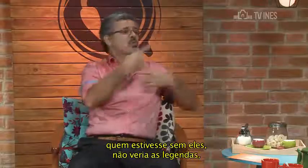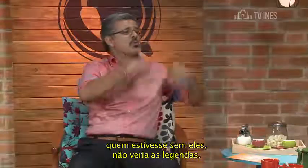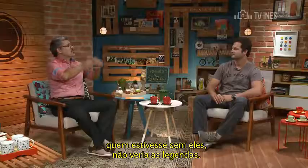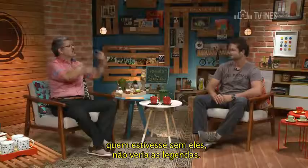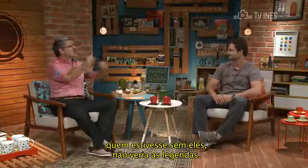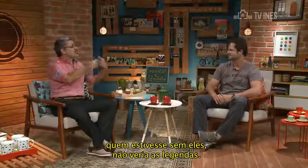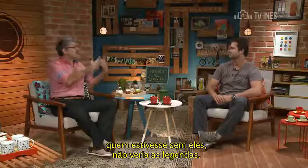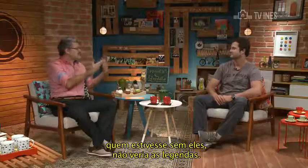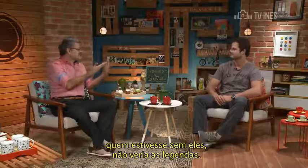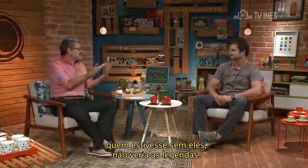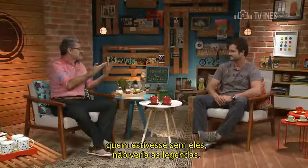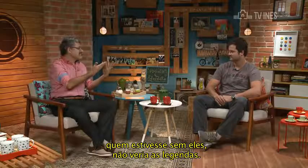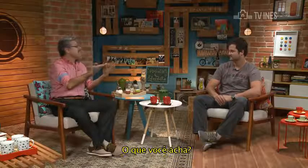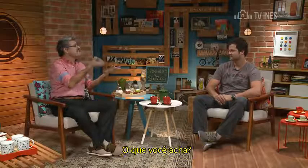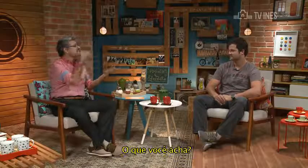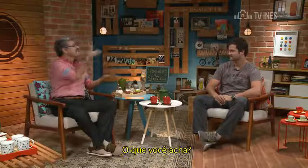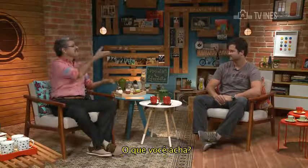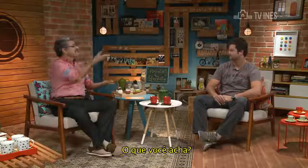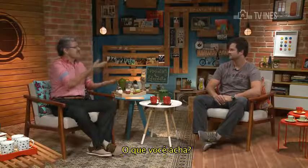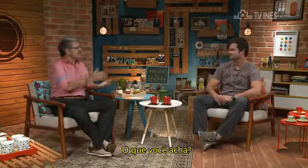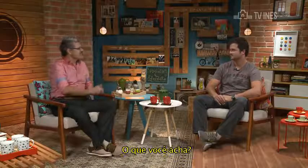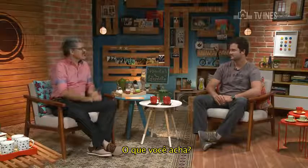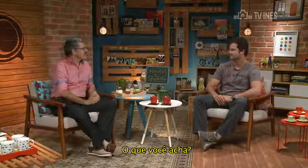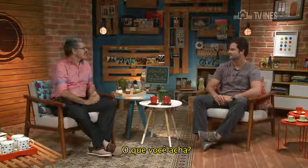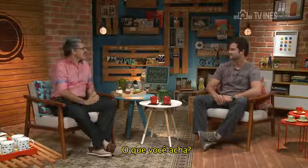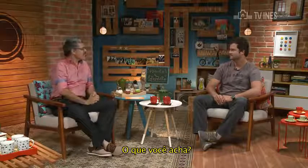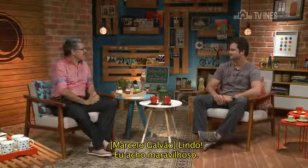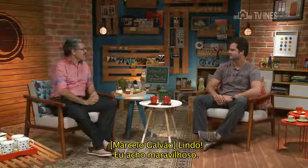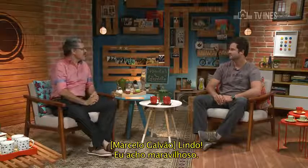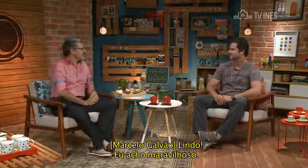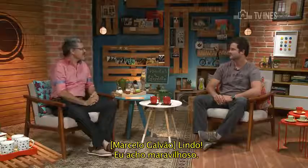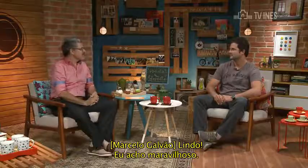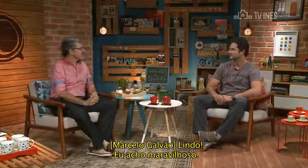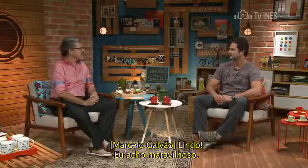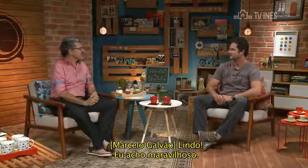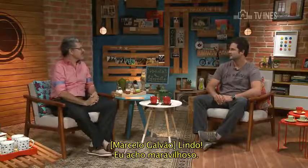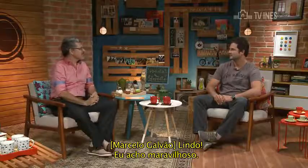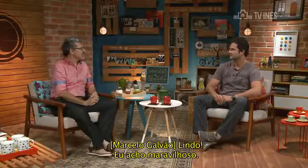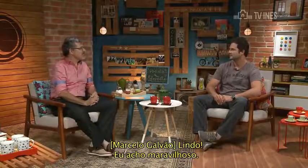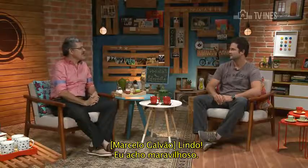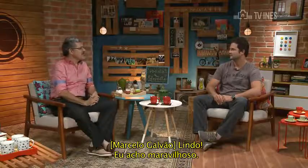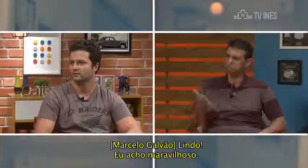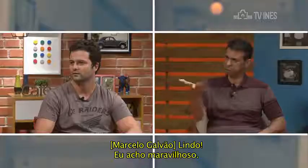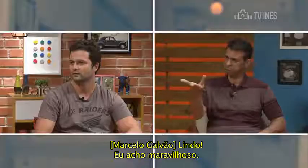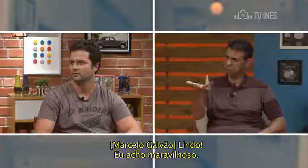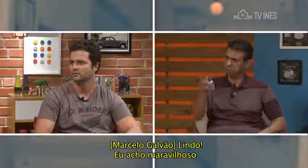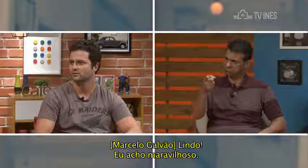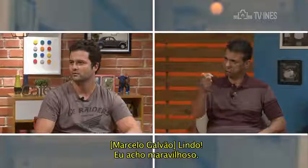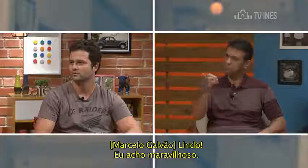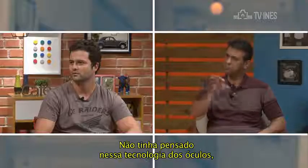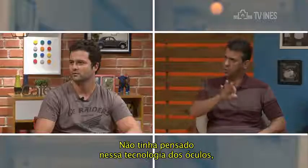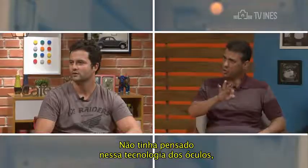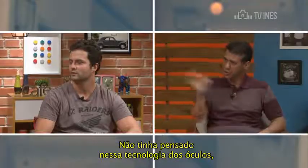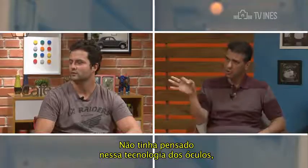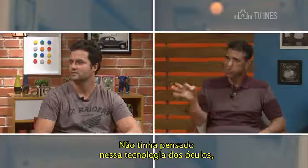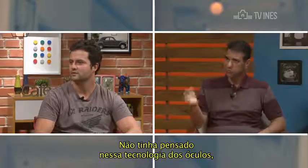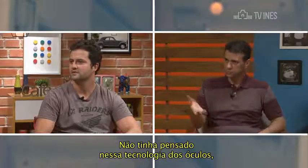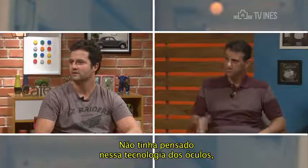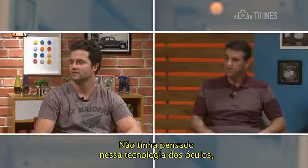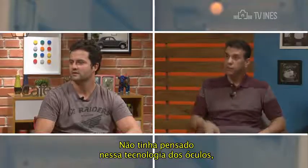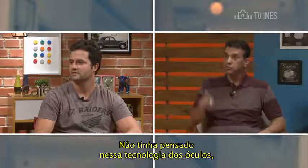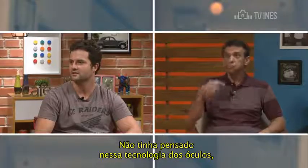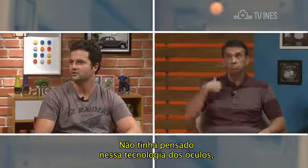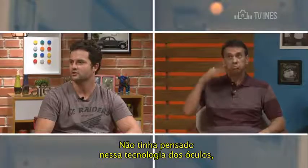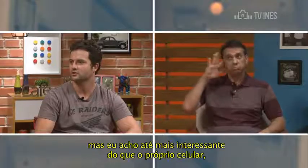estivesse sem eles não veria as legendas. O que você acha? Lindo. Eu acho maravilhoso. Não